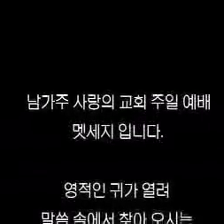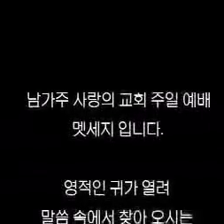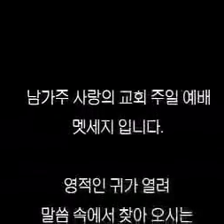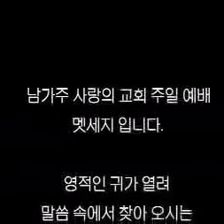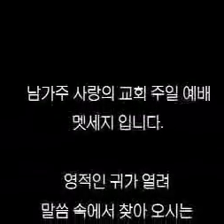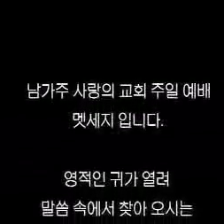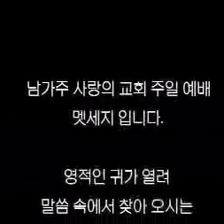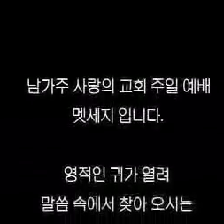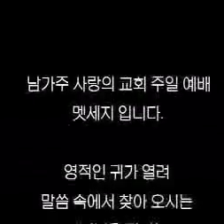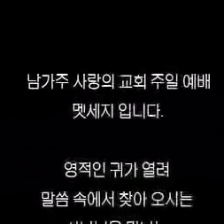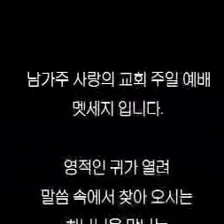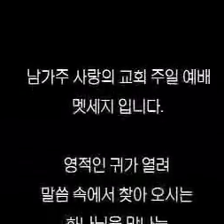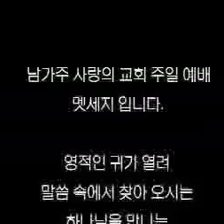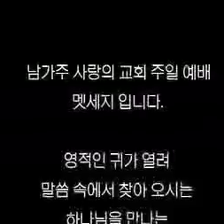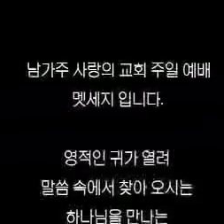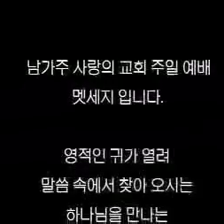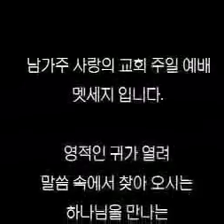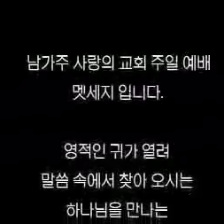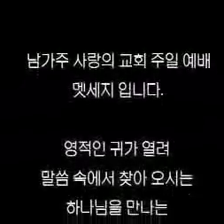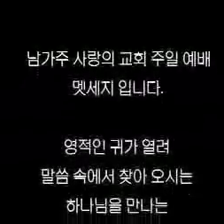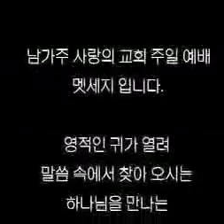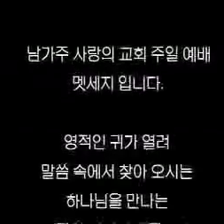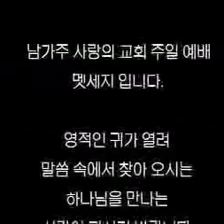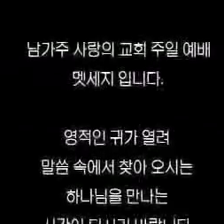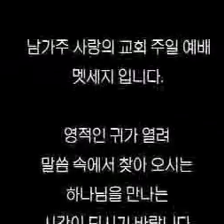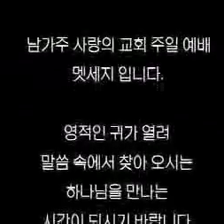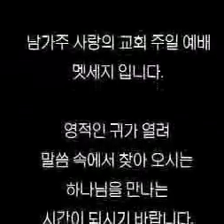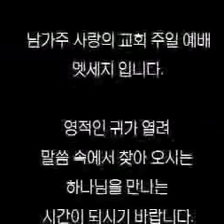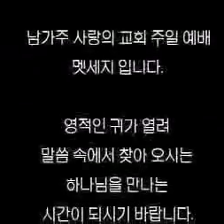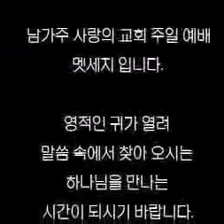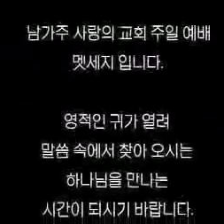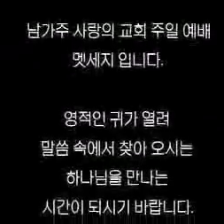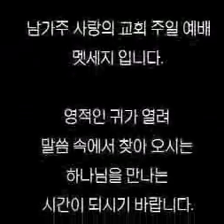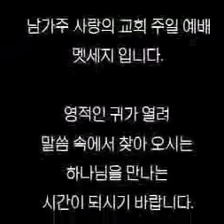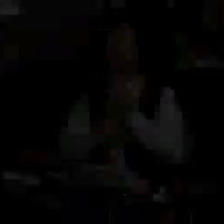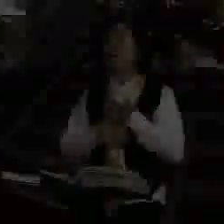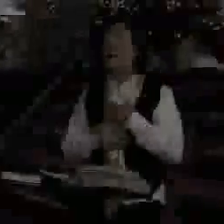속에서 찾아오시는 하나님을 만나는 시간이 되시기 바랍니다.